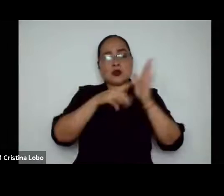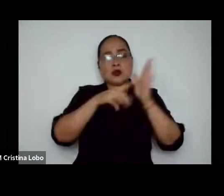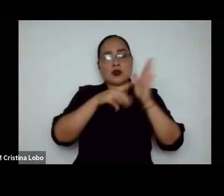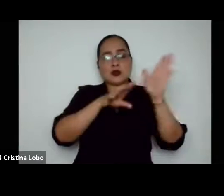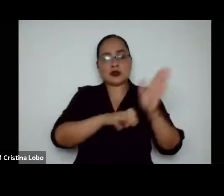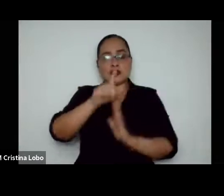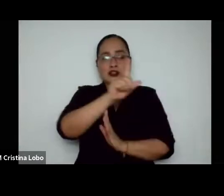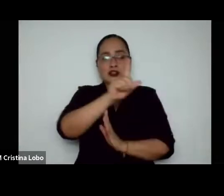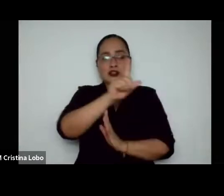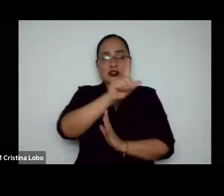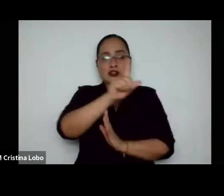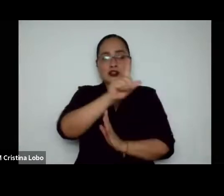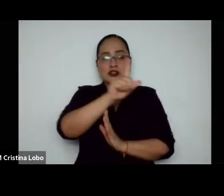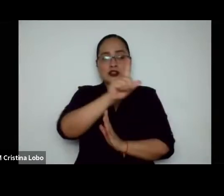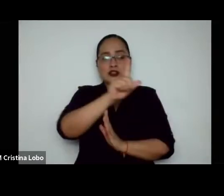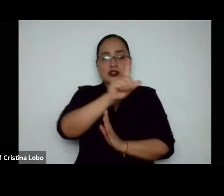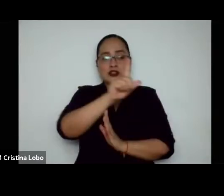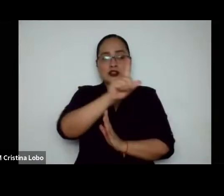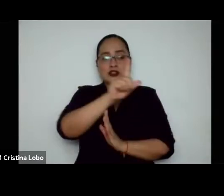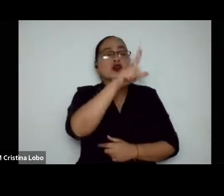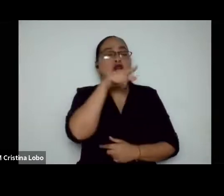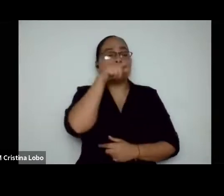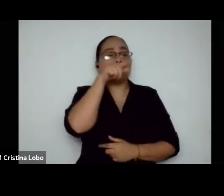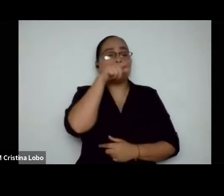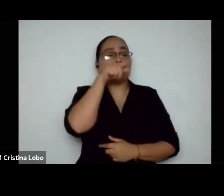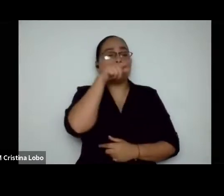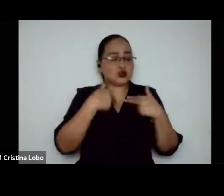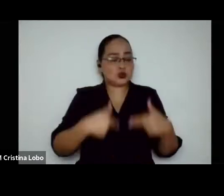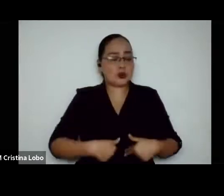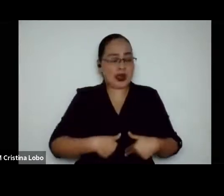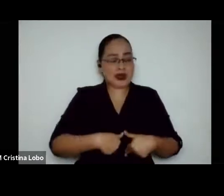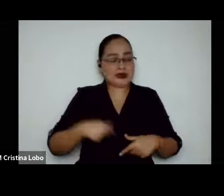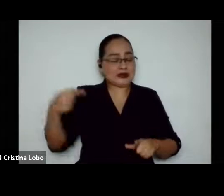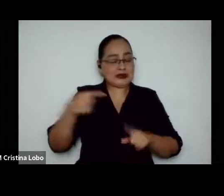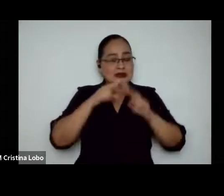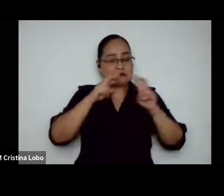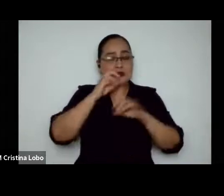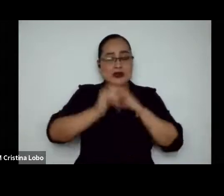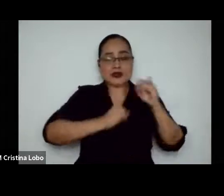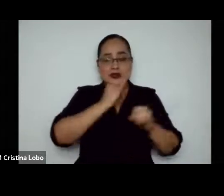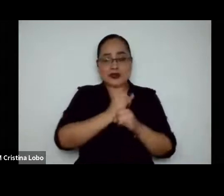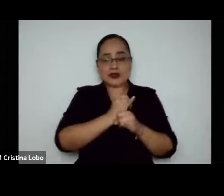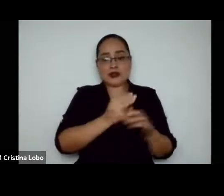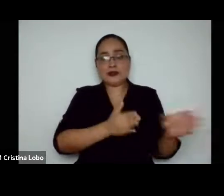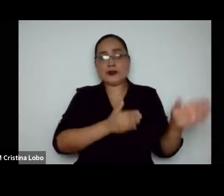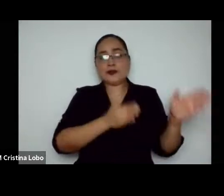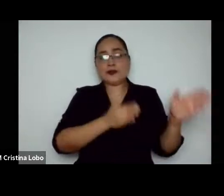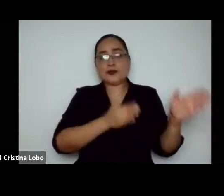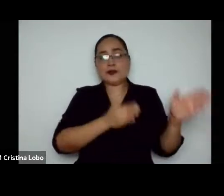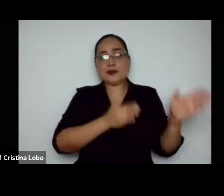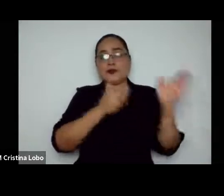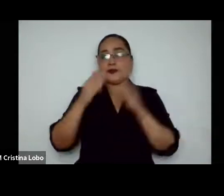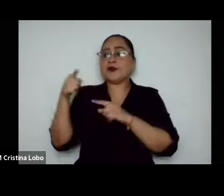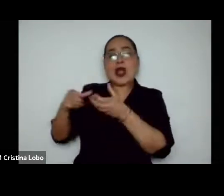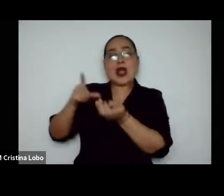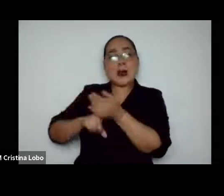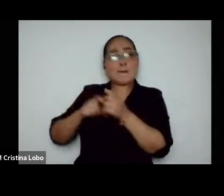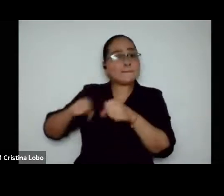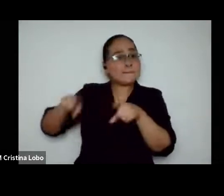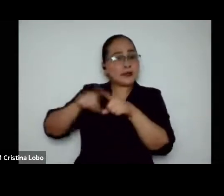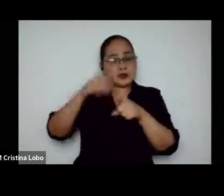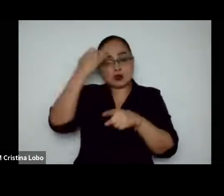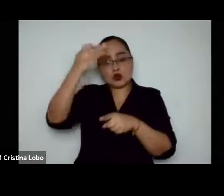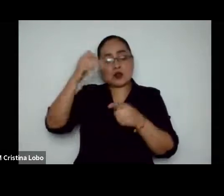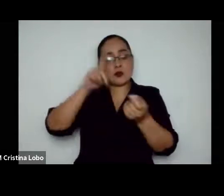el ascenso del movimiento de los derechos humanos, el movimiento internacional de los derechos humanos, empieza a la par acompañado de